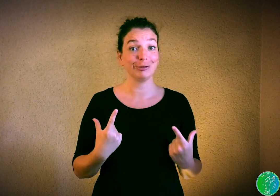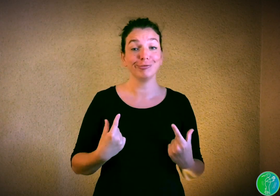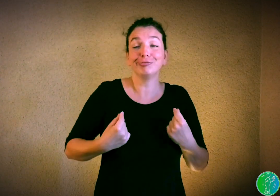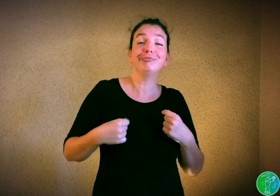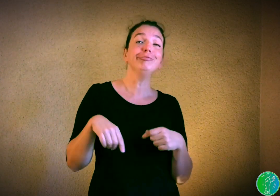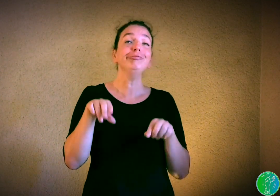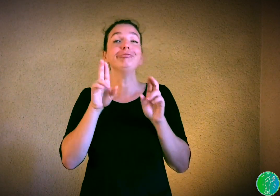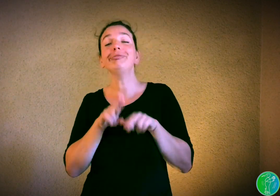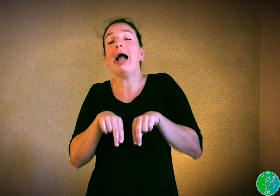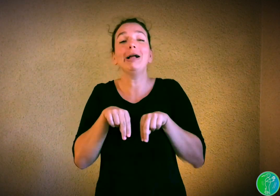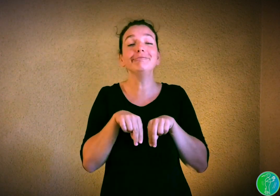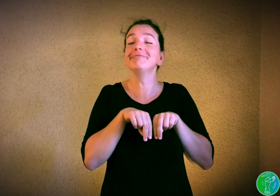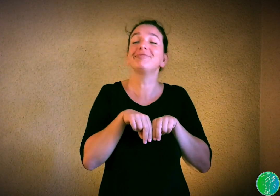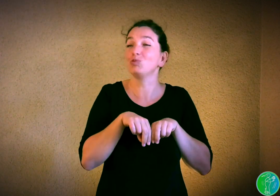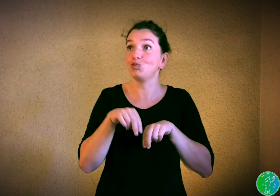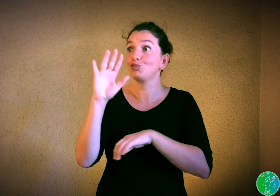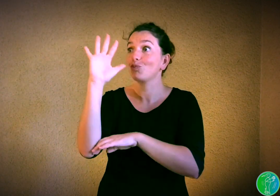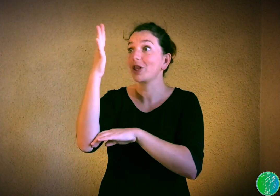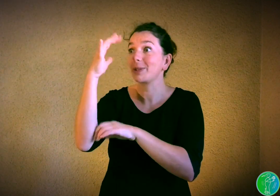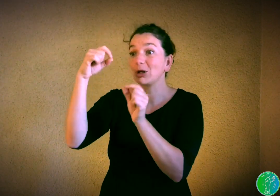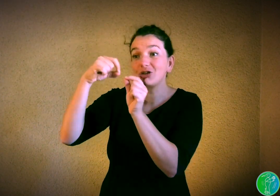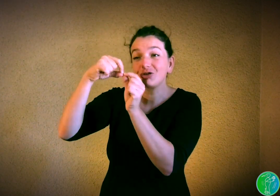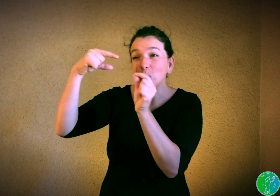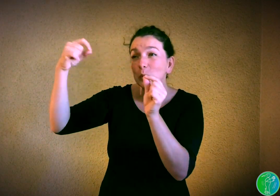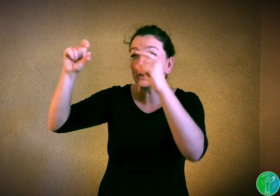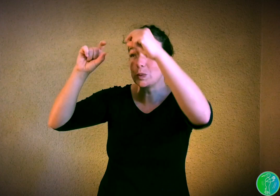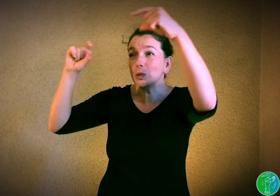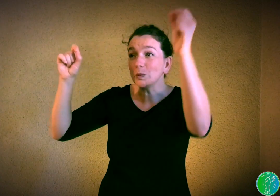des glands de chêne et se brossa les dents avec un bâtonnet.